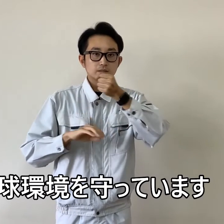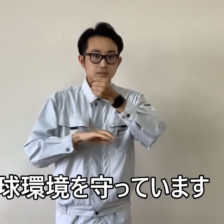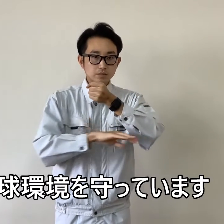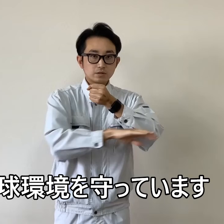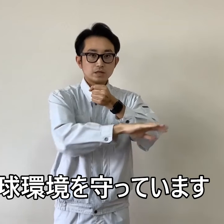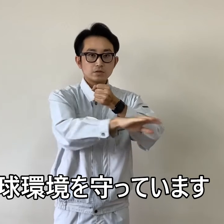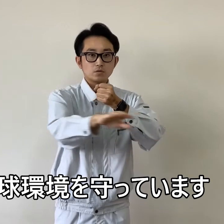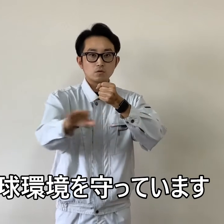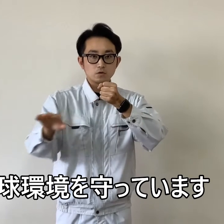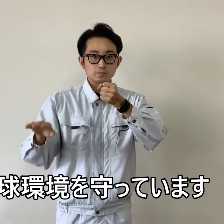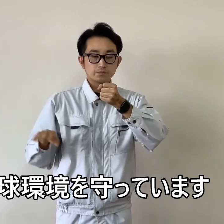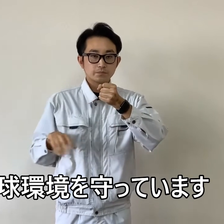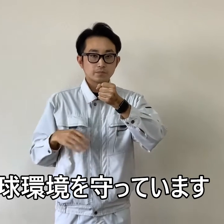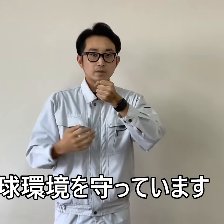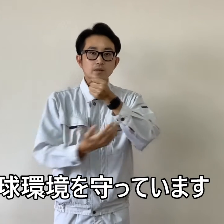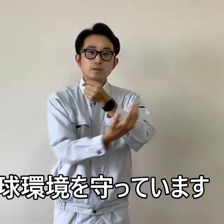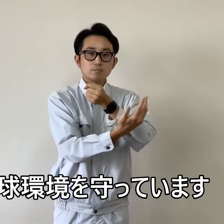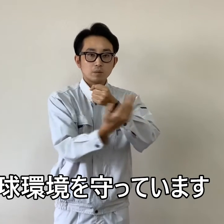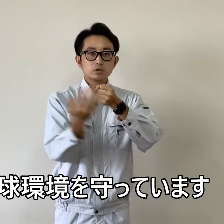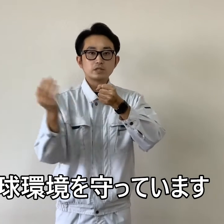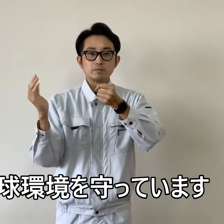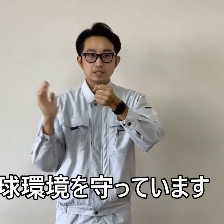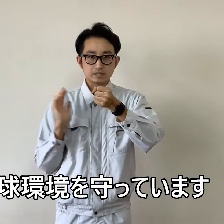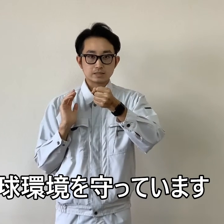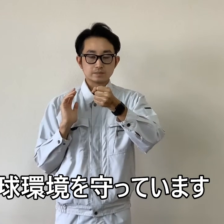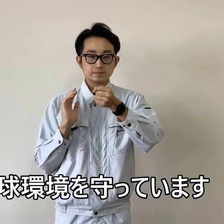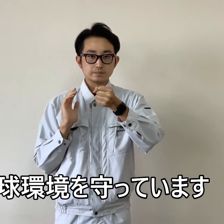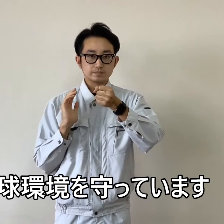地球環境を守っています。